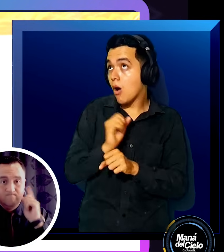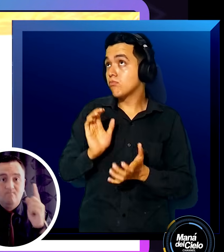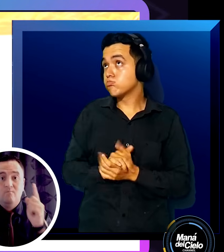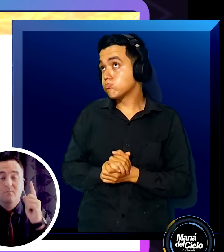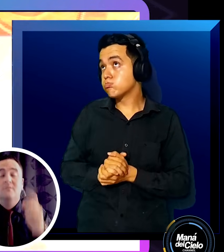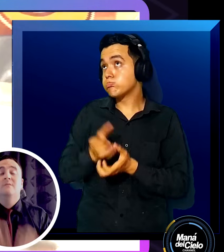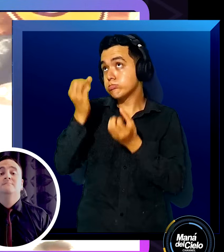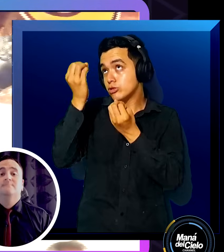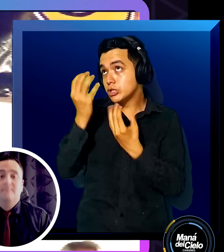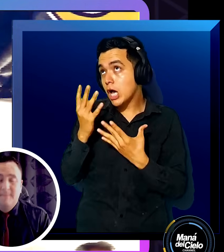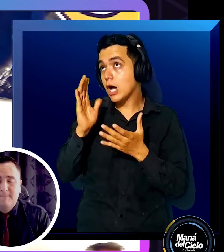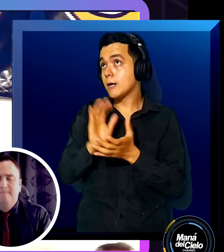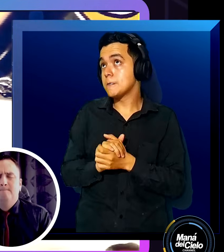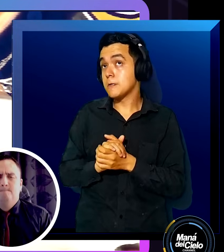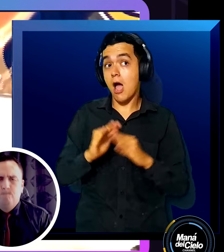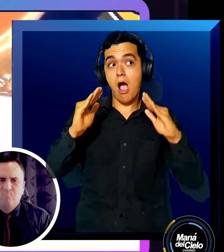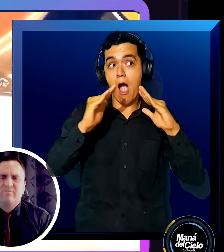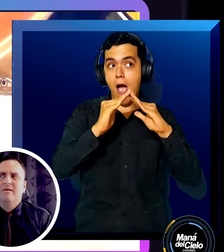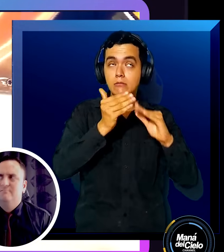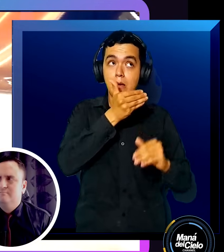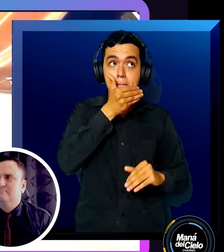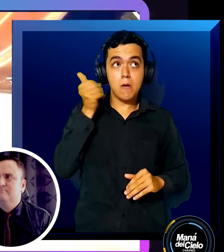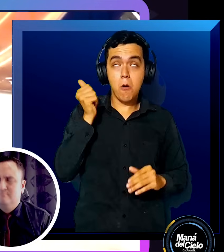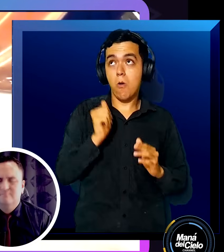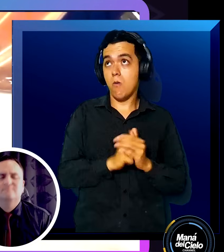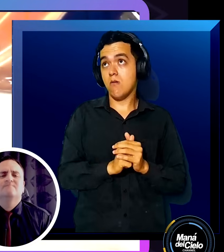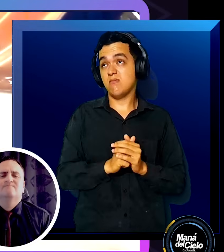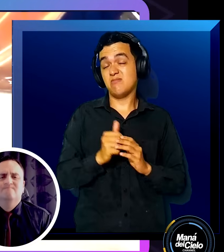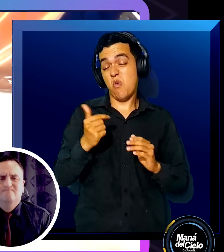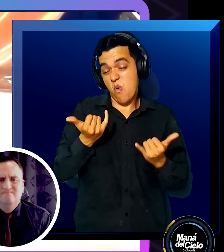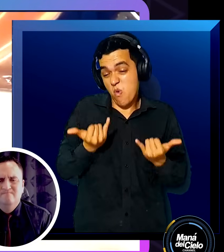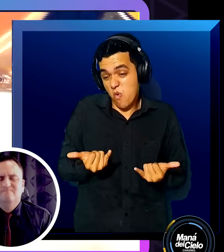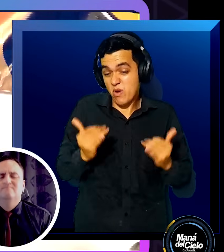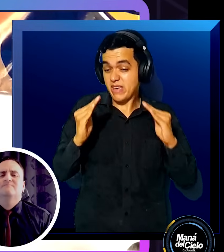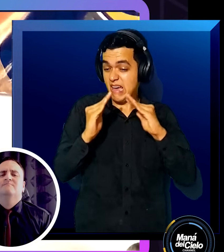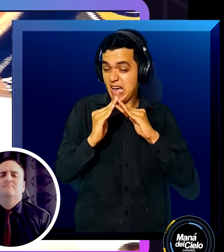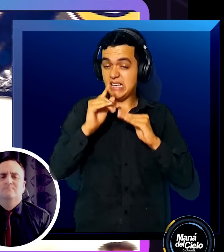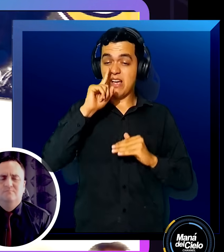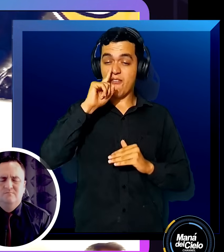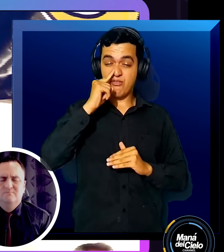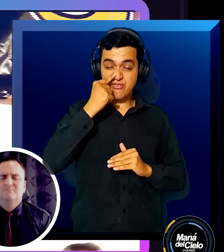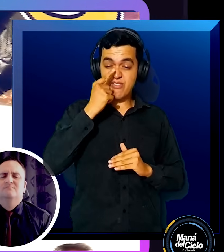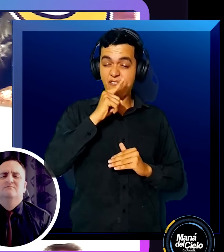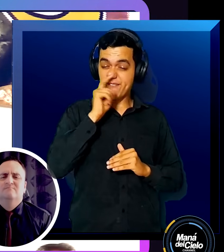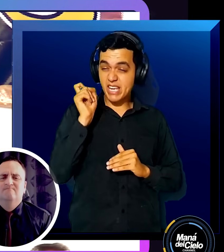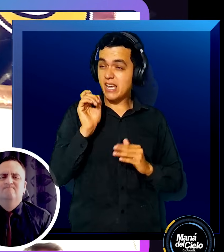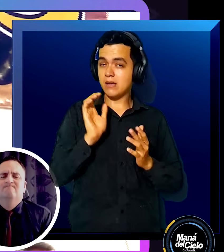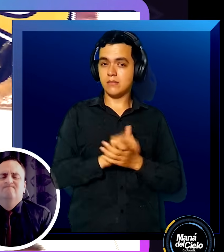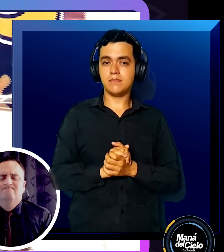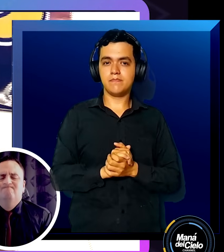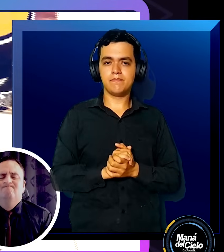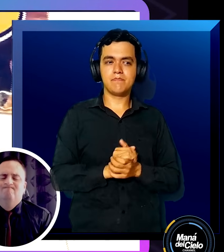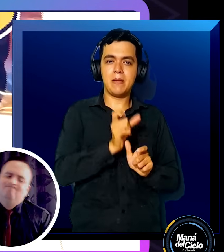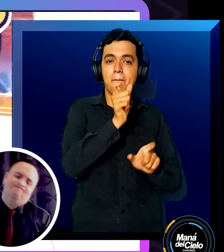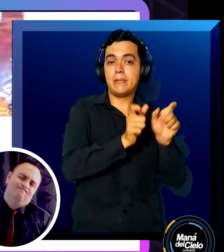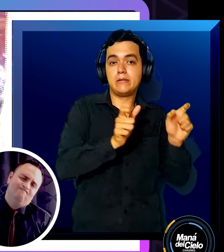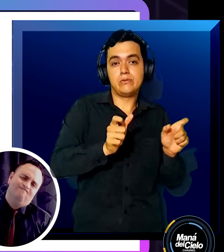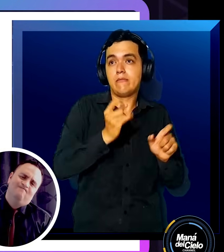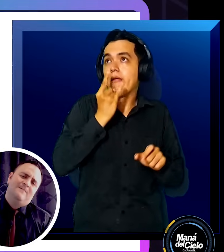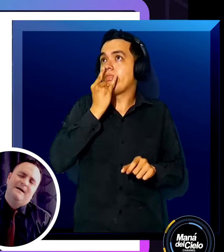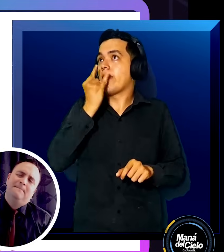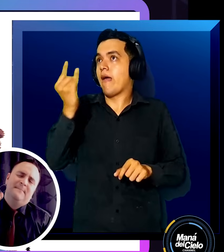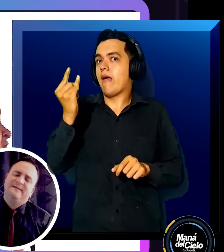dice Jesús esta mañana? Las aves del campo no trabajan ni hilan, y el Señor cuida de ellas. Ni